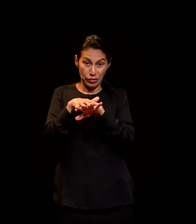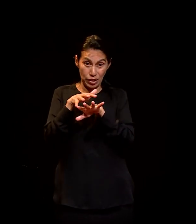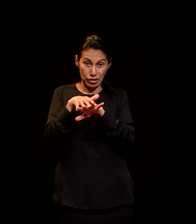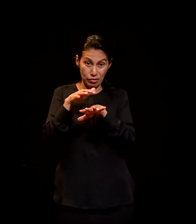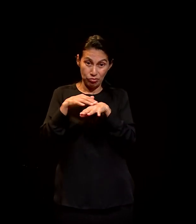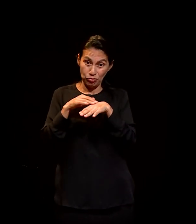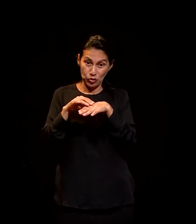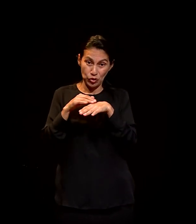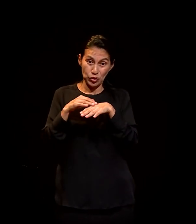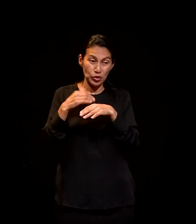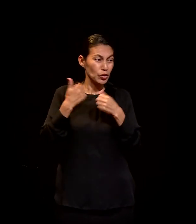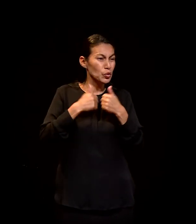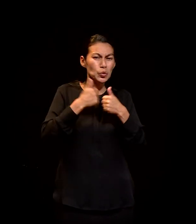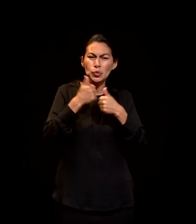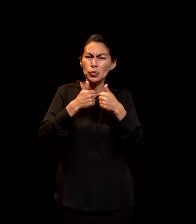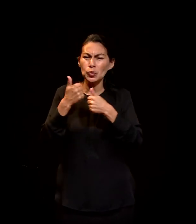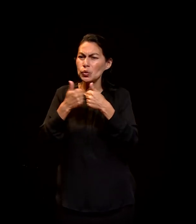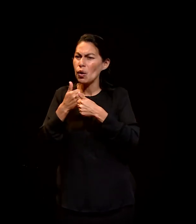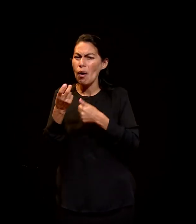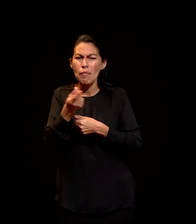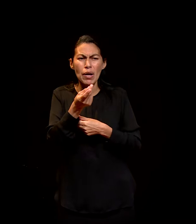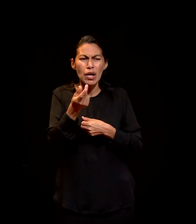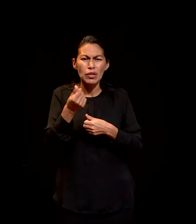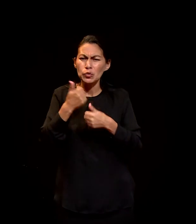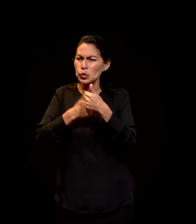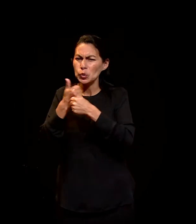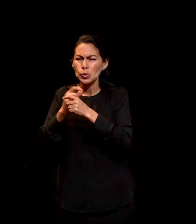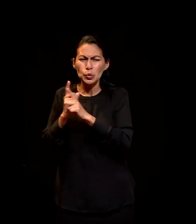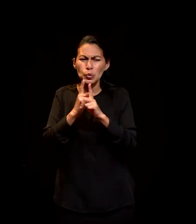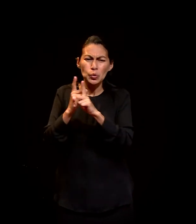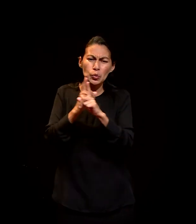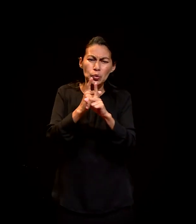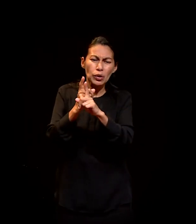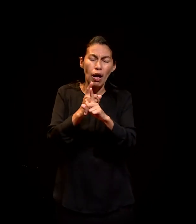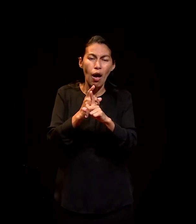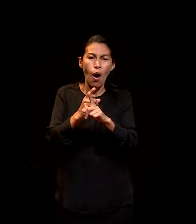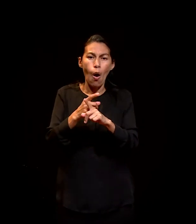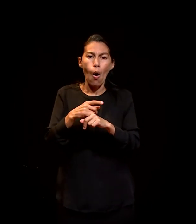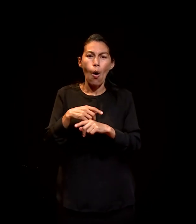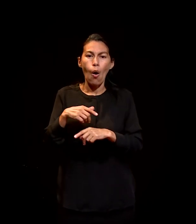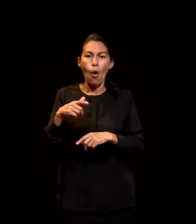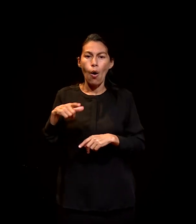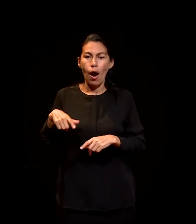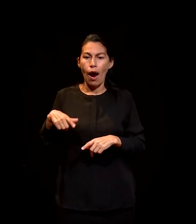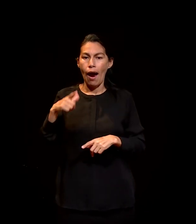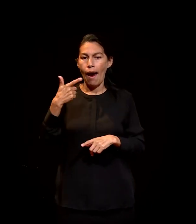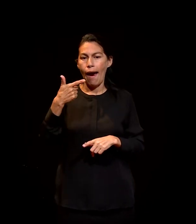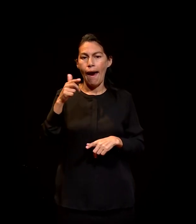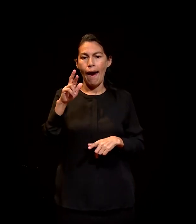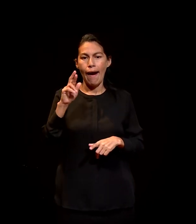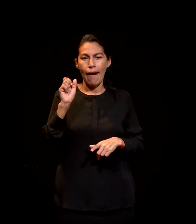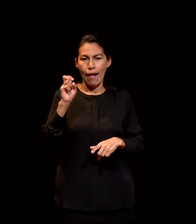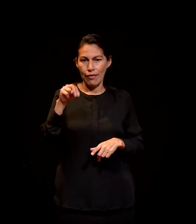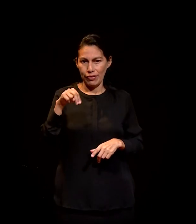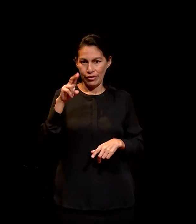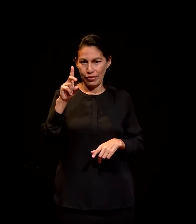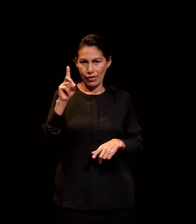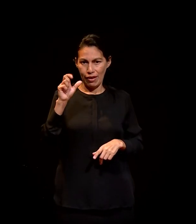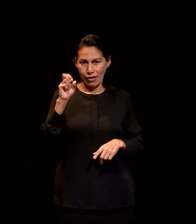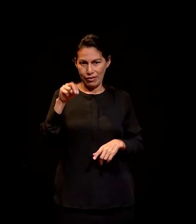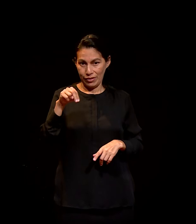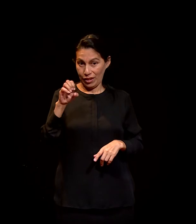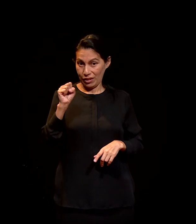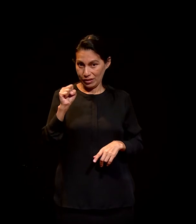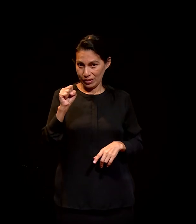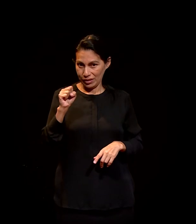a perseguir a los perros ahí semana no tenemos un gran danés negro grandotes